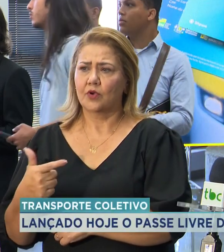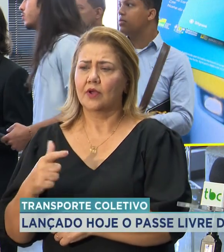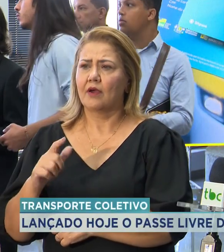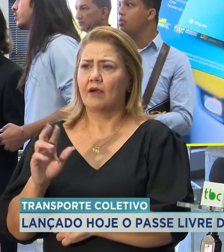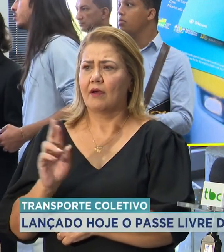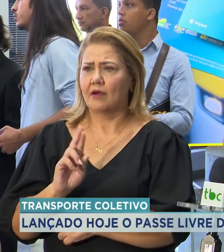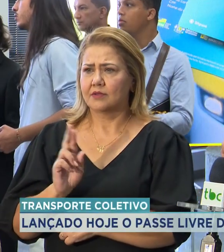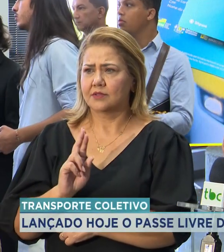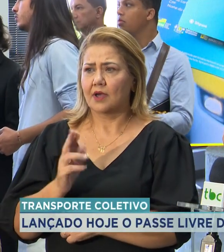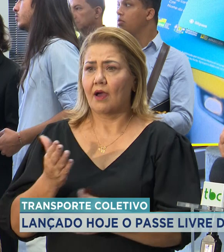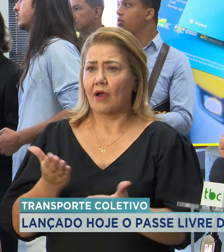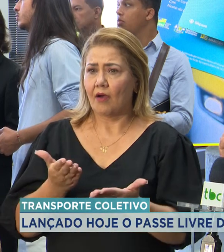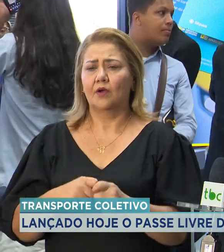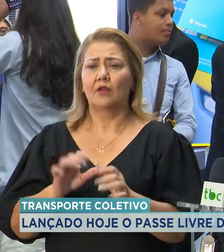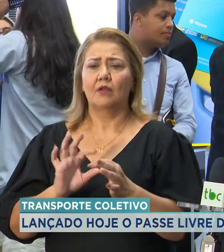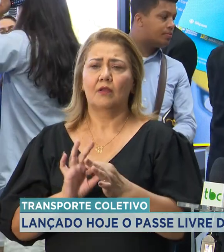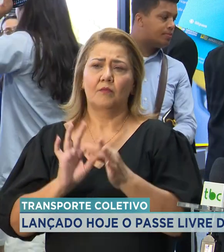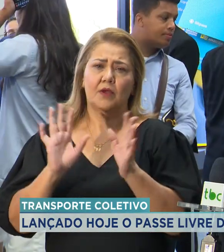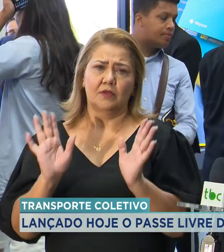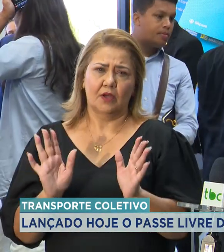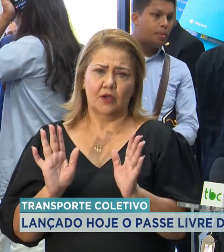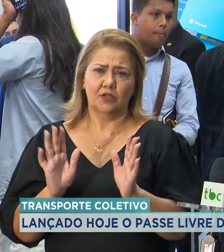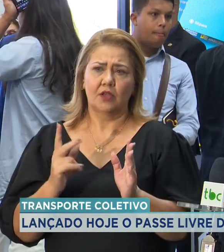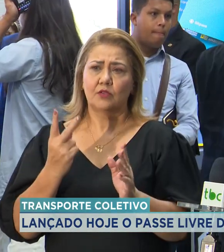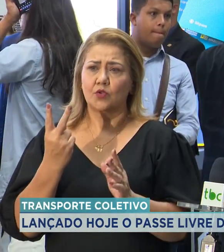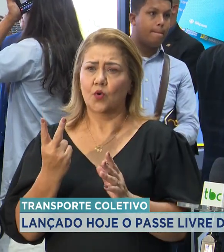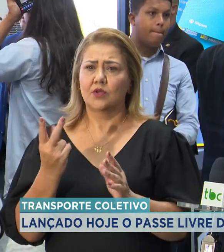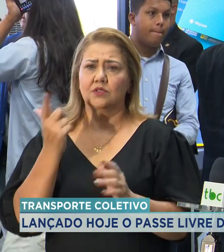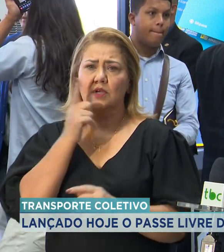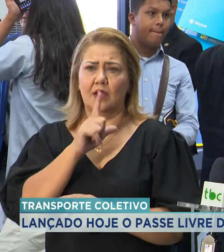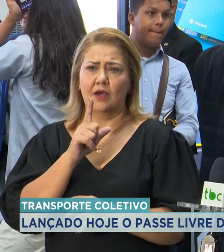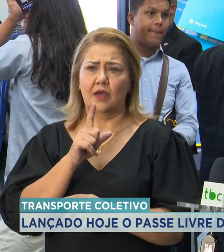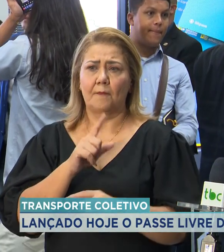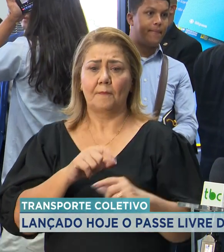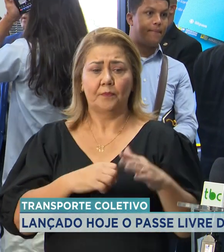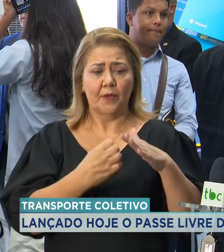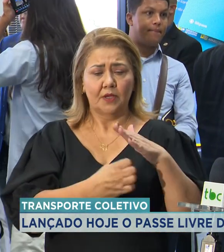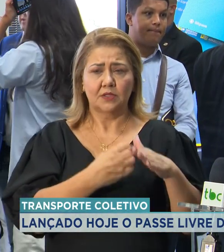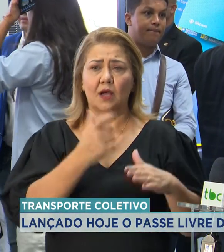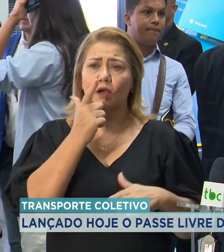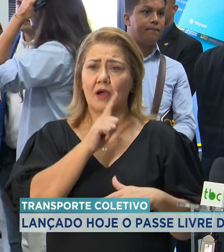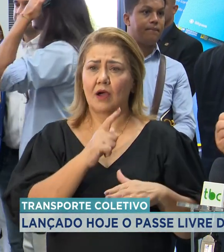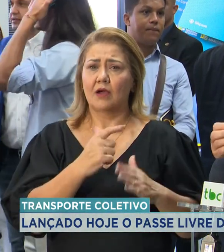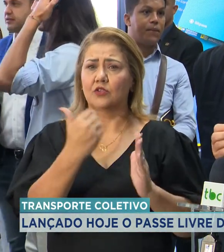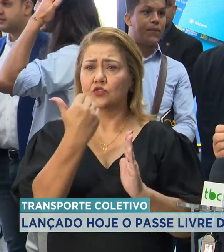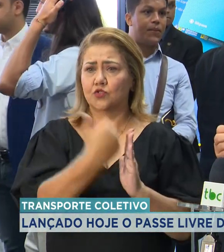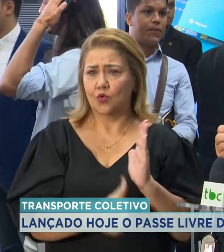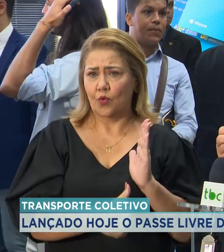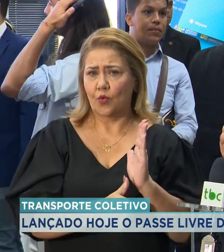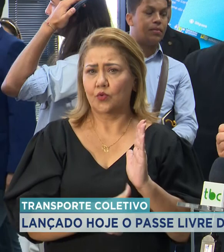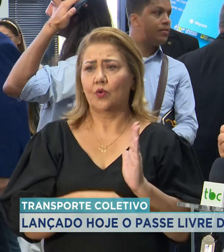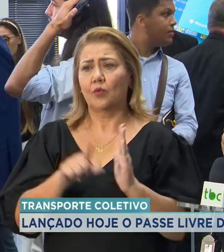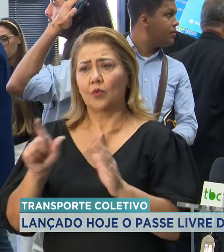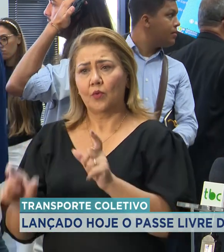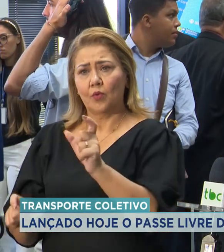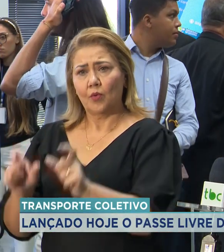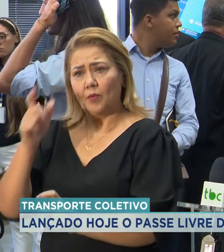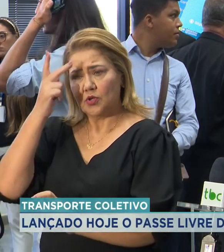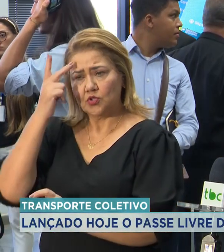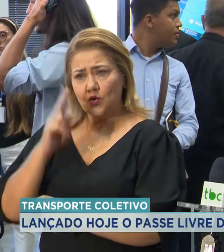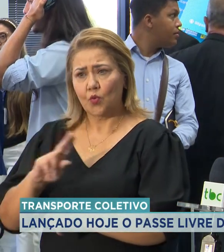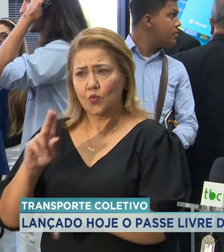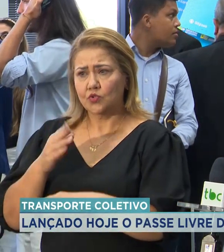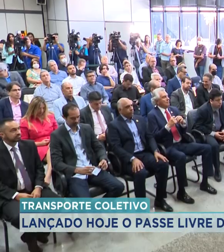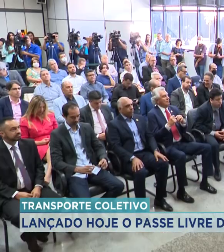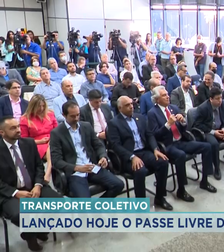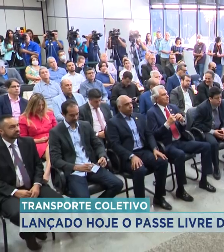pagar R$ 180. E os dois lados ganham. O empresário ganha por causa do desconto, né? E o nosso usuário ganha porque ele vai ter direito